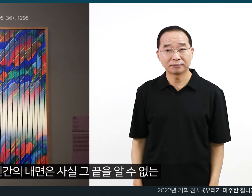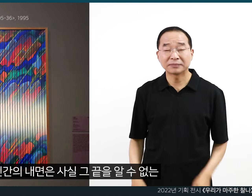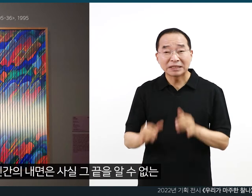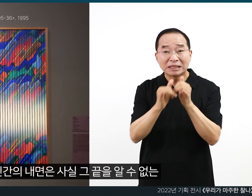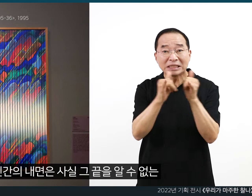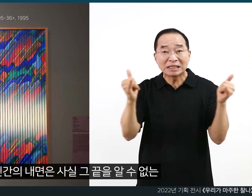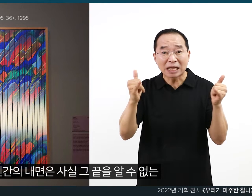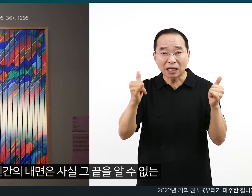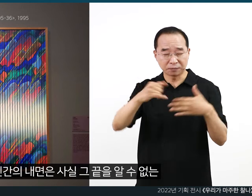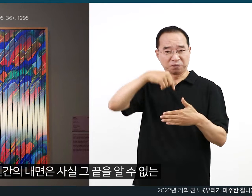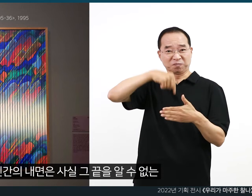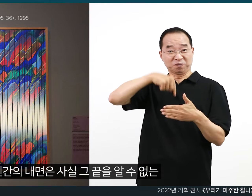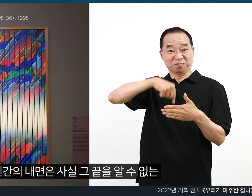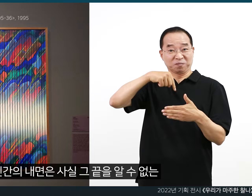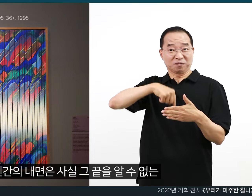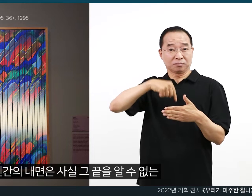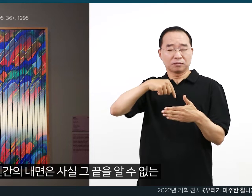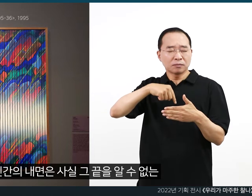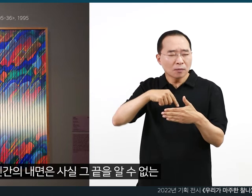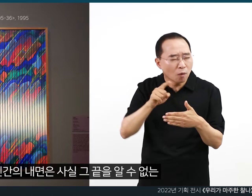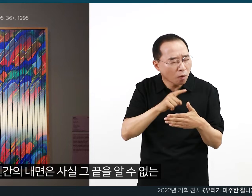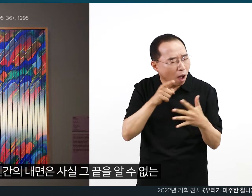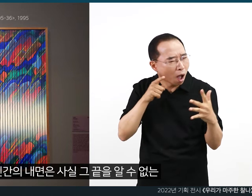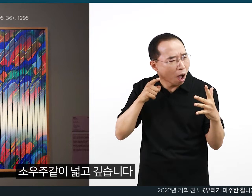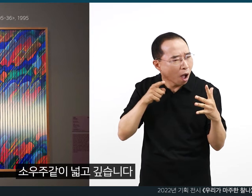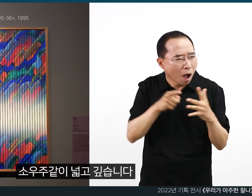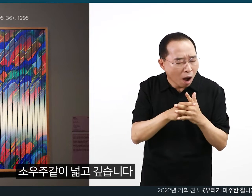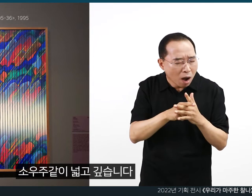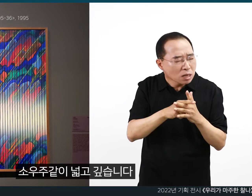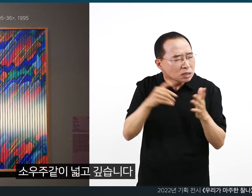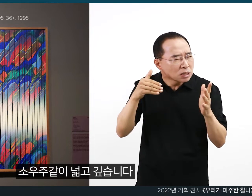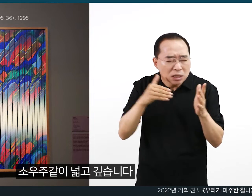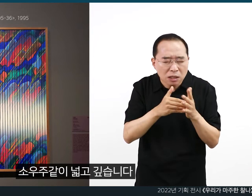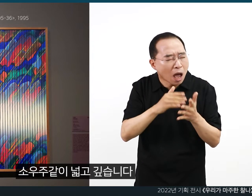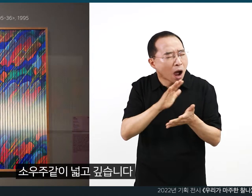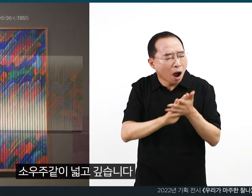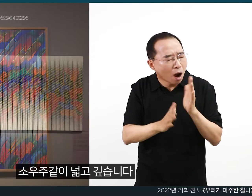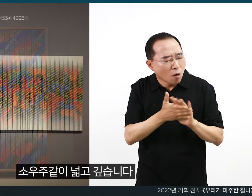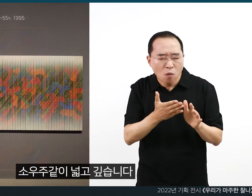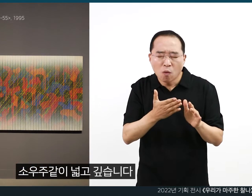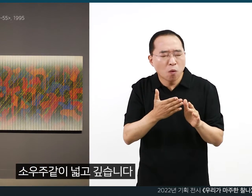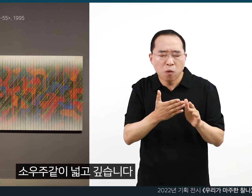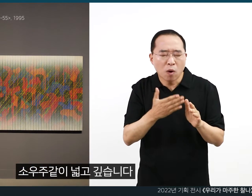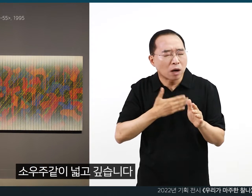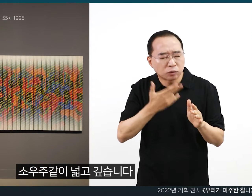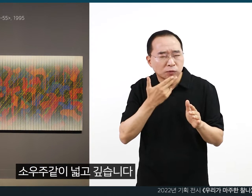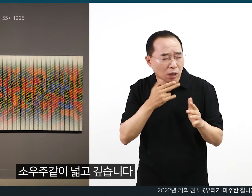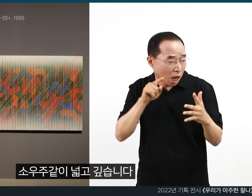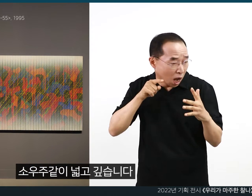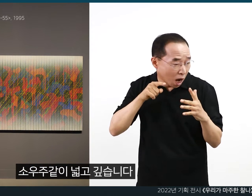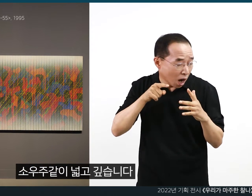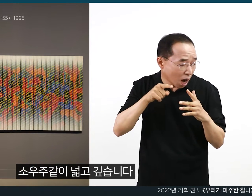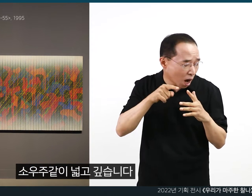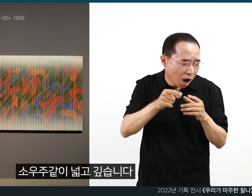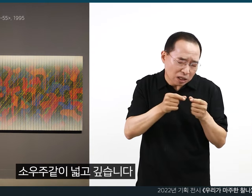인간의 내면은 사실 그 끝을 알 수 없는 소우주같이 넓고 깊습니다.